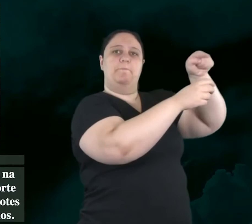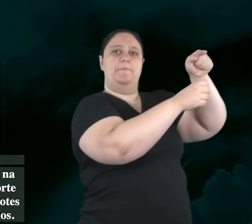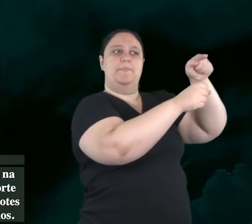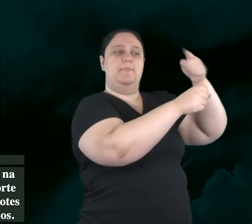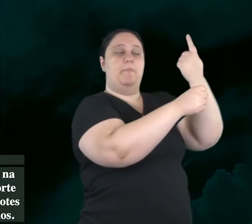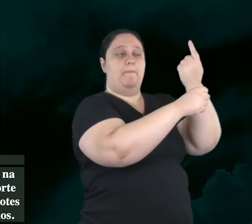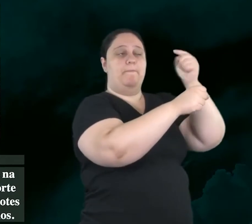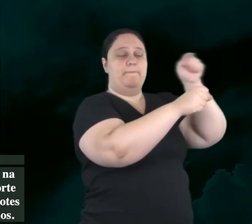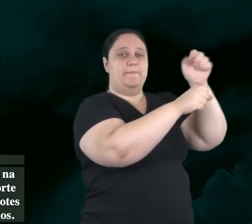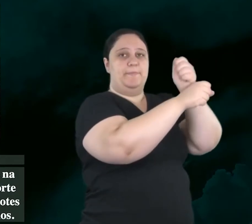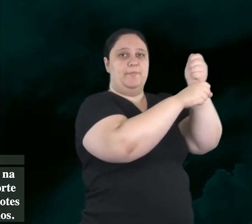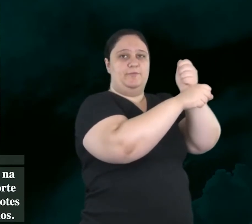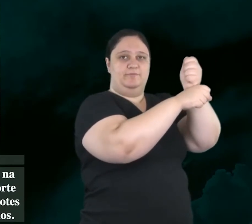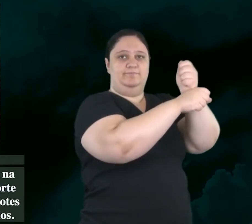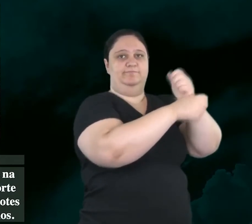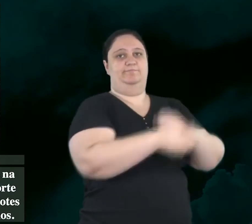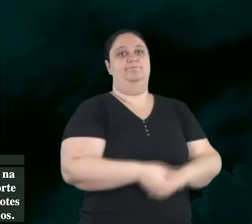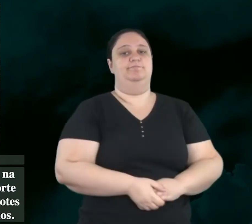irmãos,